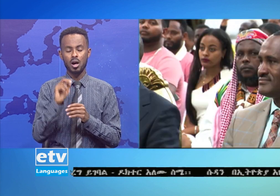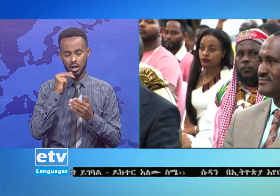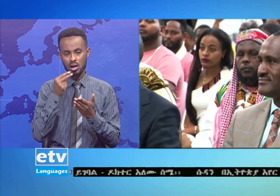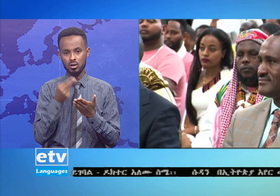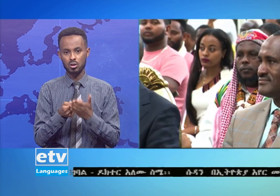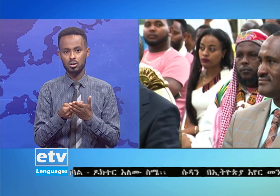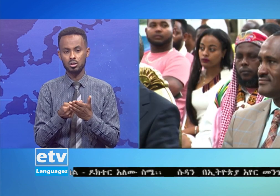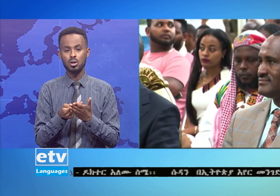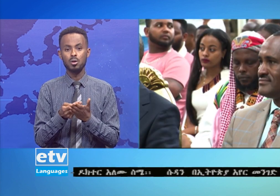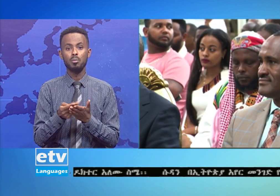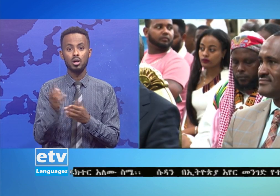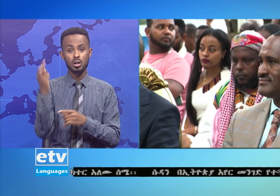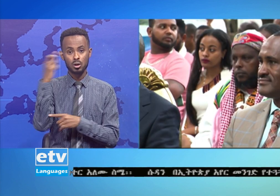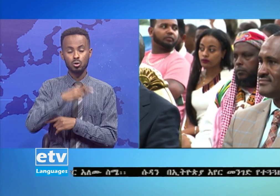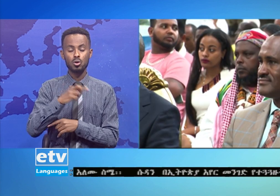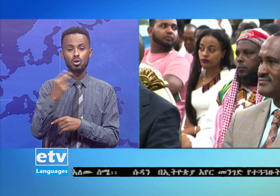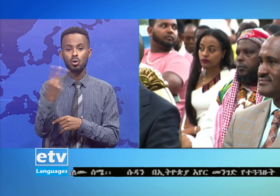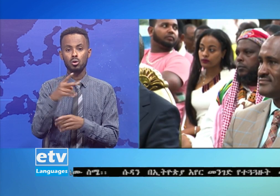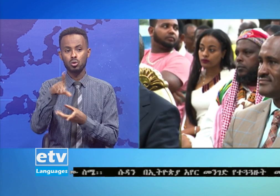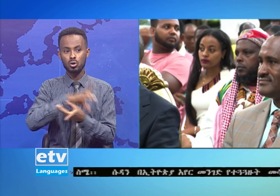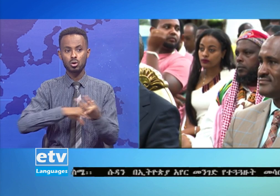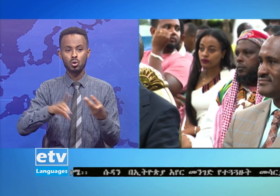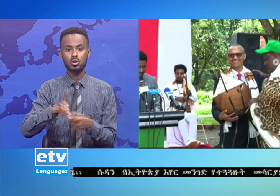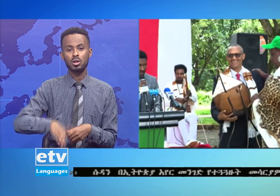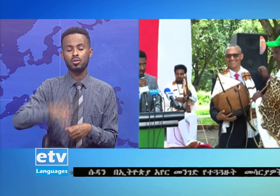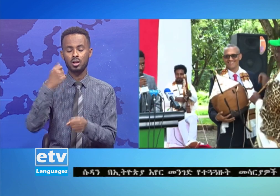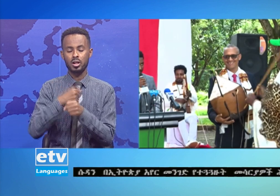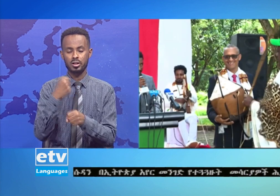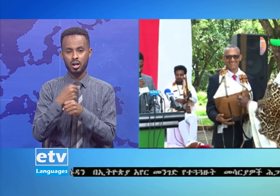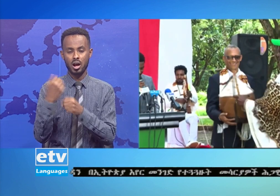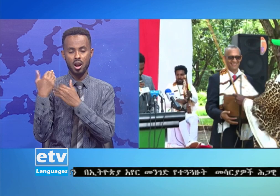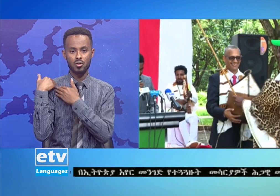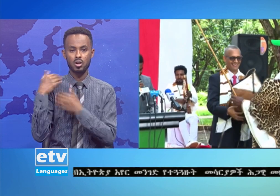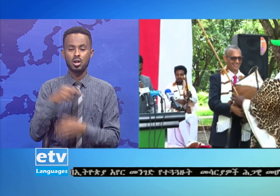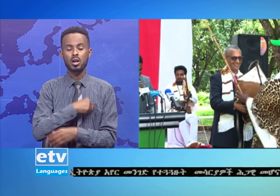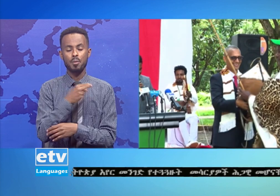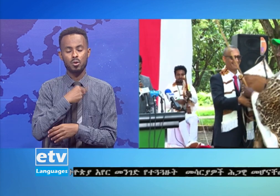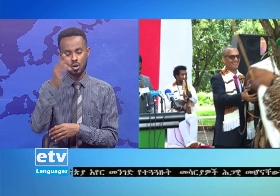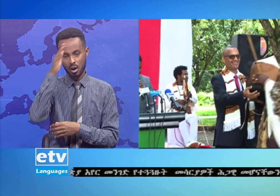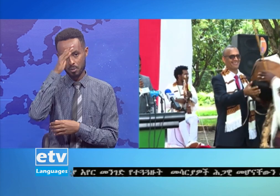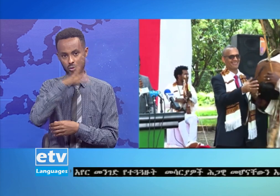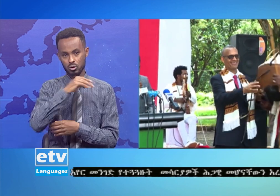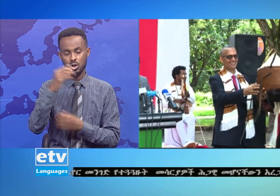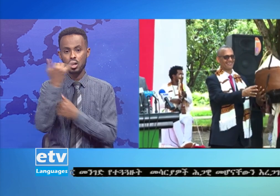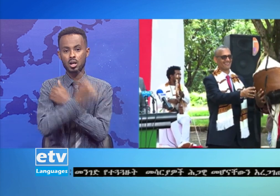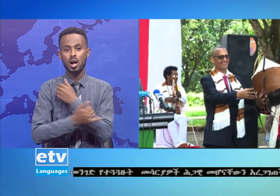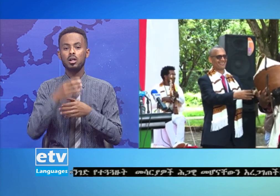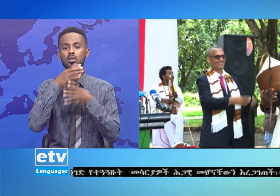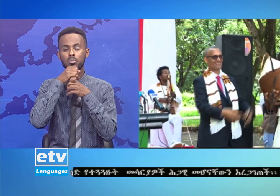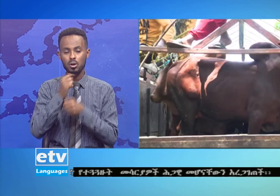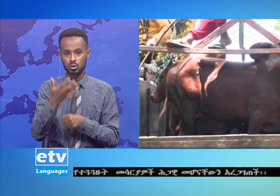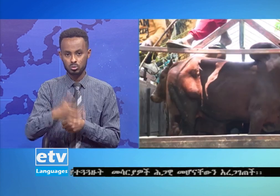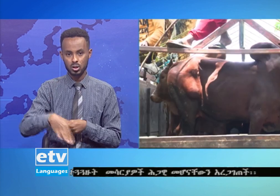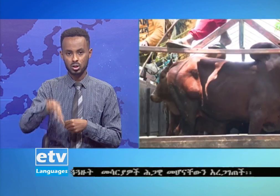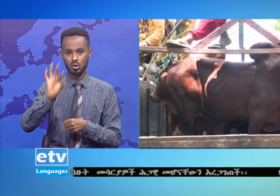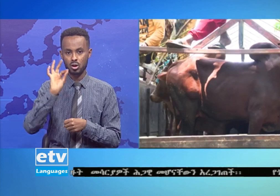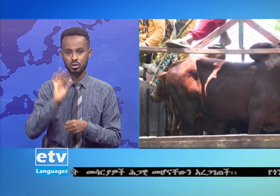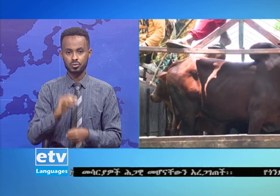አረጋግጧል። በእለቱ የሁለቱ ክልሎች ከፍተኛ የስራ ኃላፊዎች፣ የሃይማኖት አባቶችና የሀገር ሽማግሌዎች ተገኝተዋል።